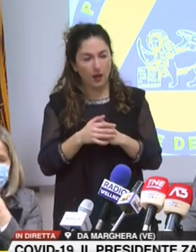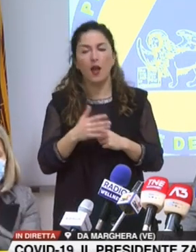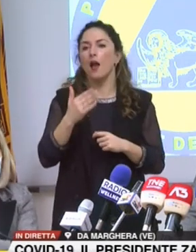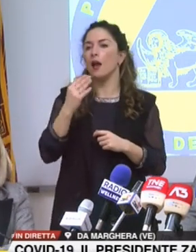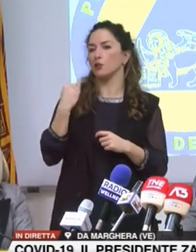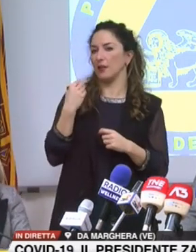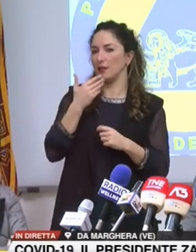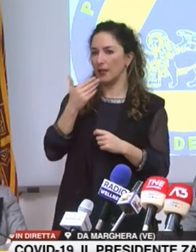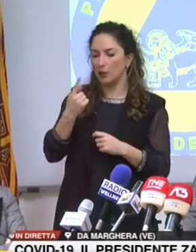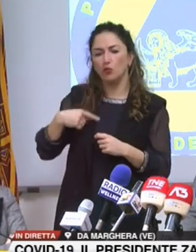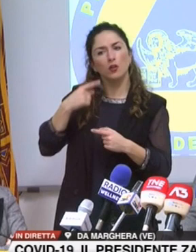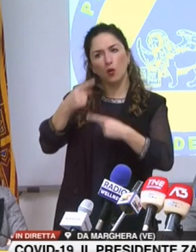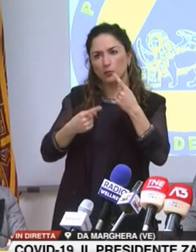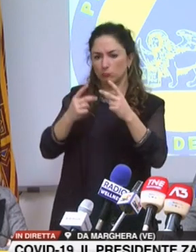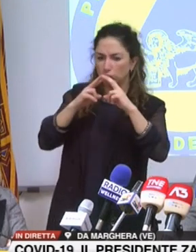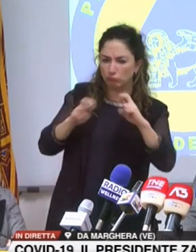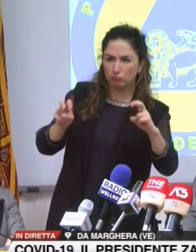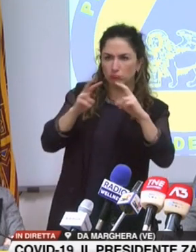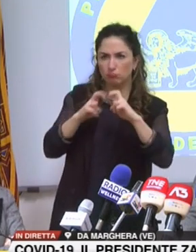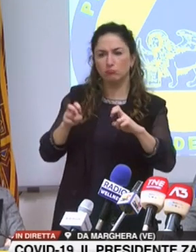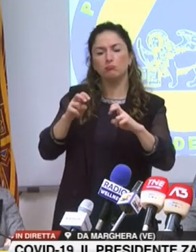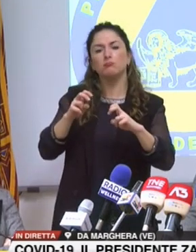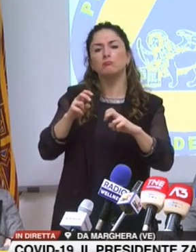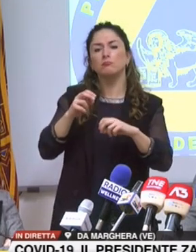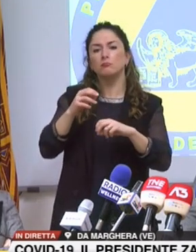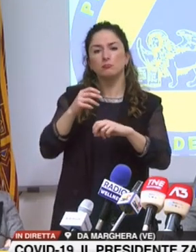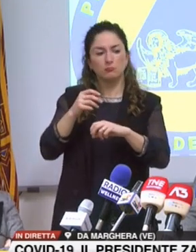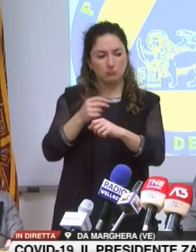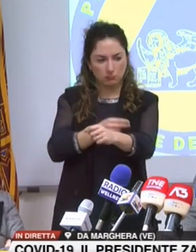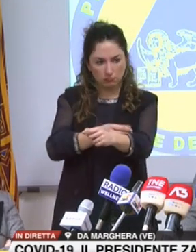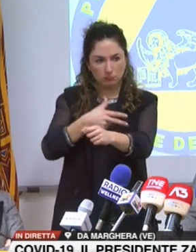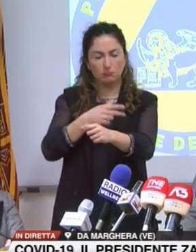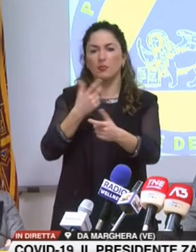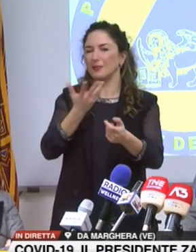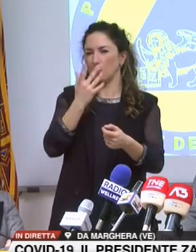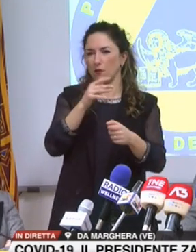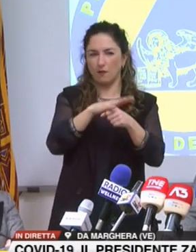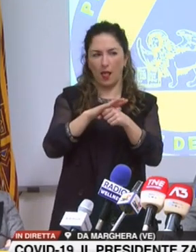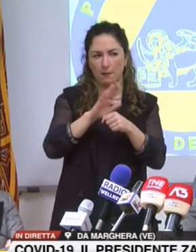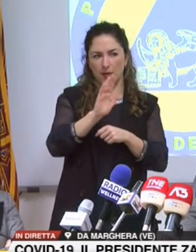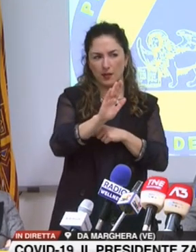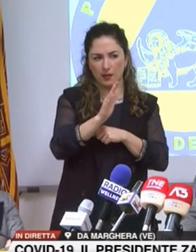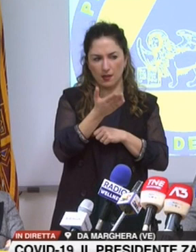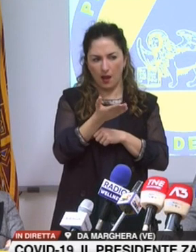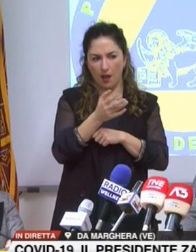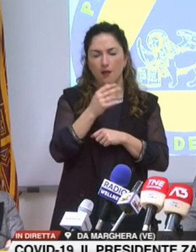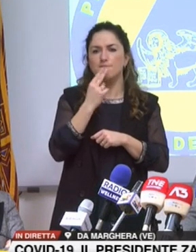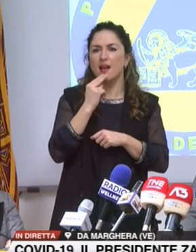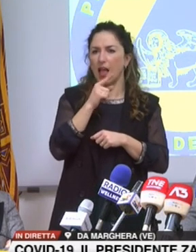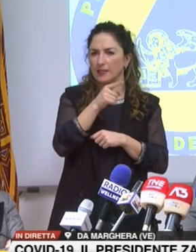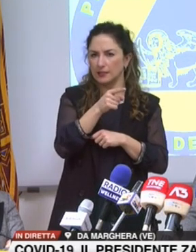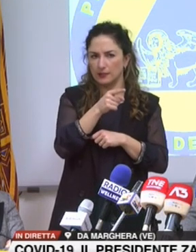continuando a sequenziare, quindi vuol dire che stiamo continuando a prelevare, ad esempio annuncio che la famiglia di Mestre,